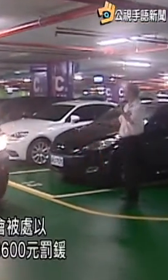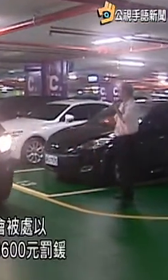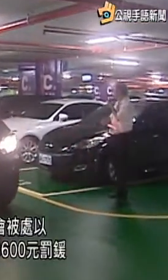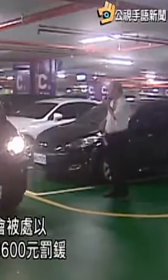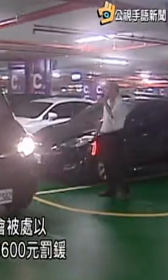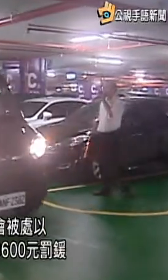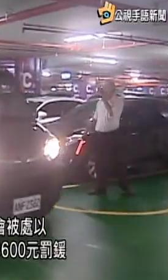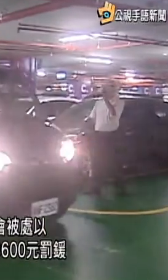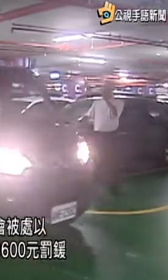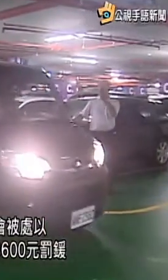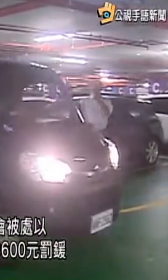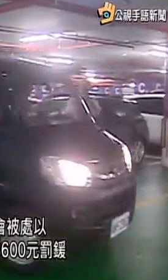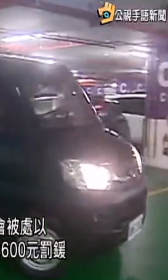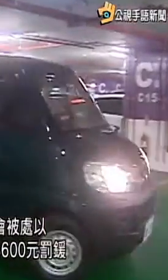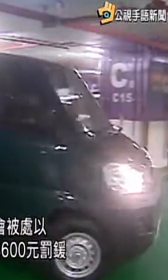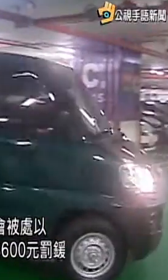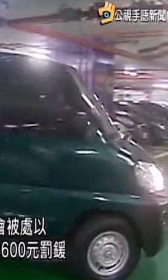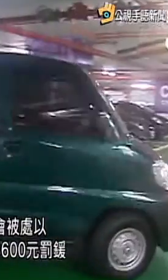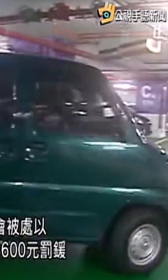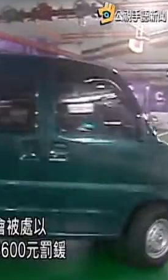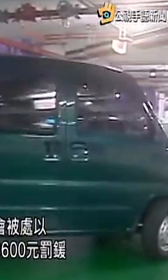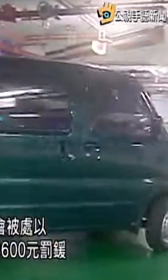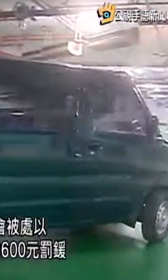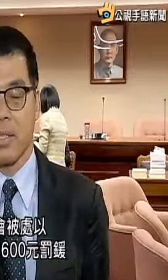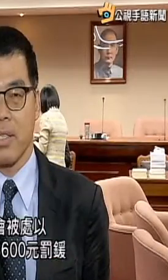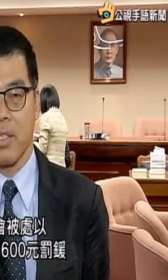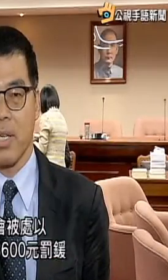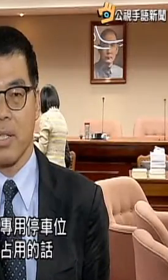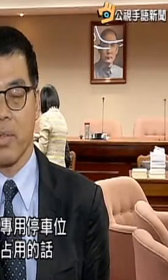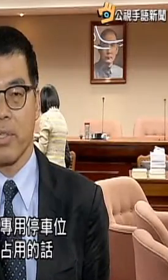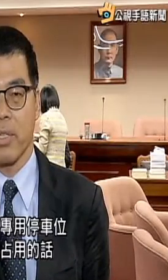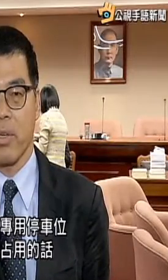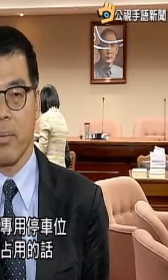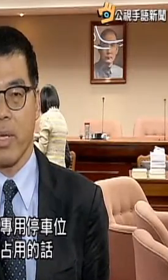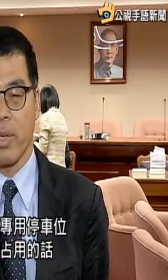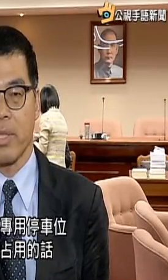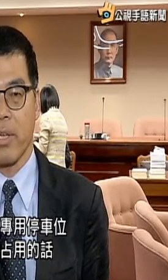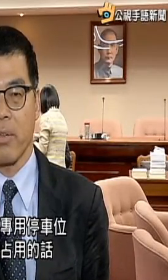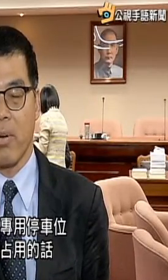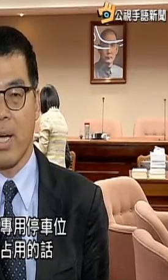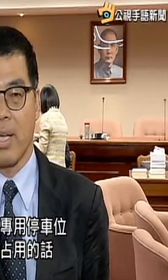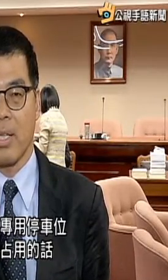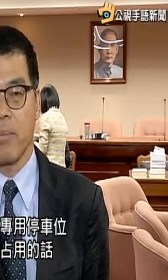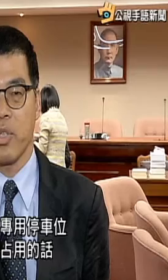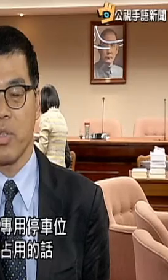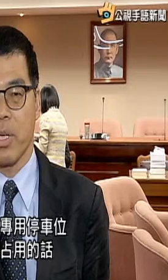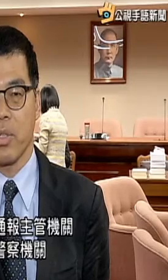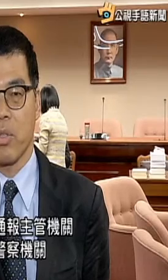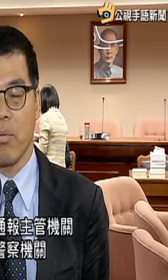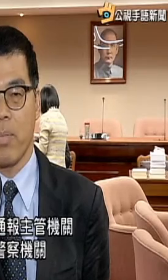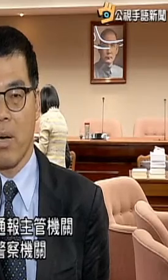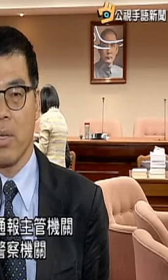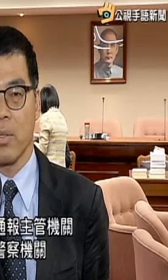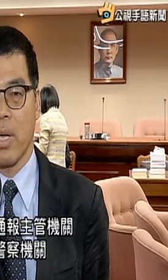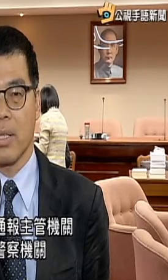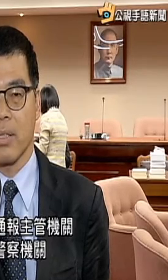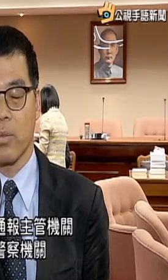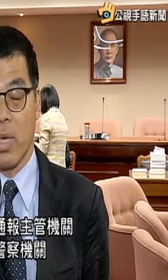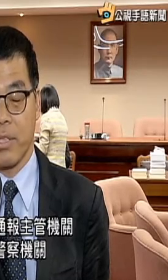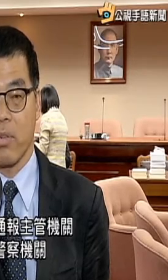处以1800元到3600元罚锾。 身心障碍者专用停车有被违规占用的话，他必须要去通报主管机关